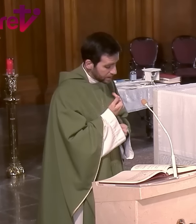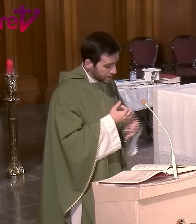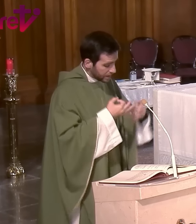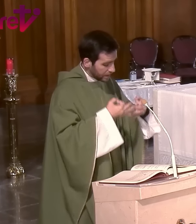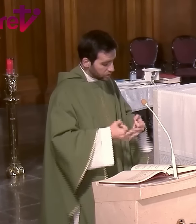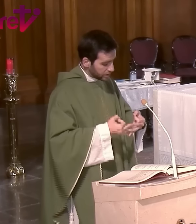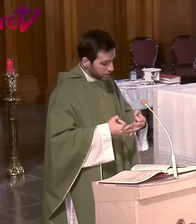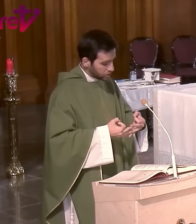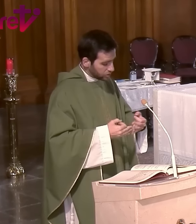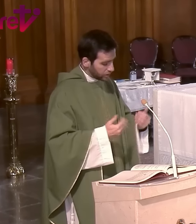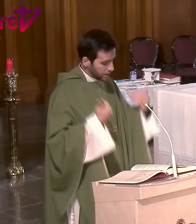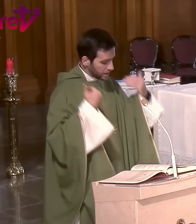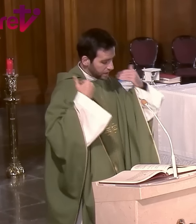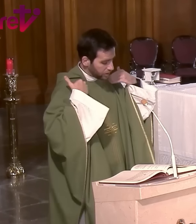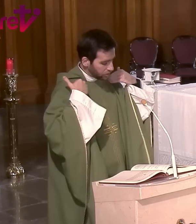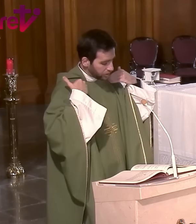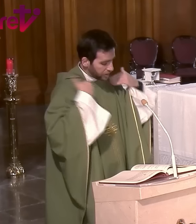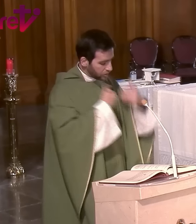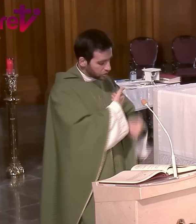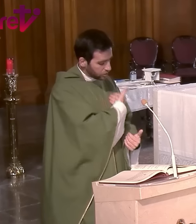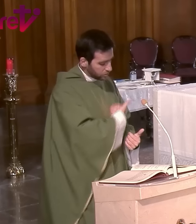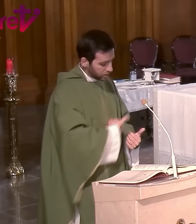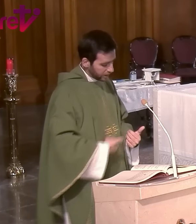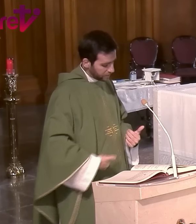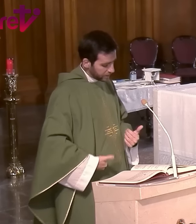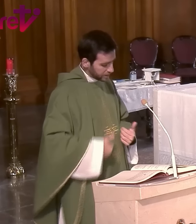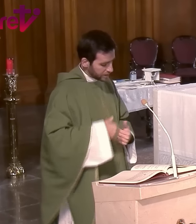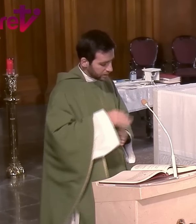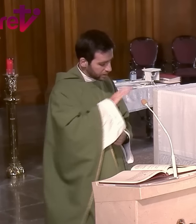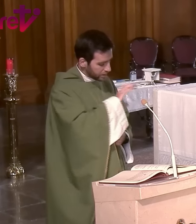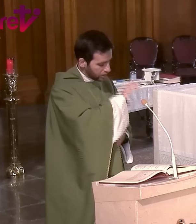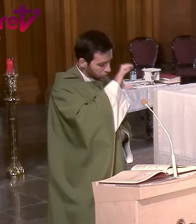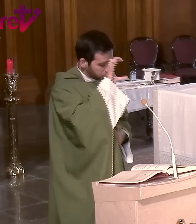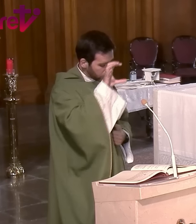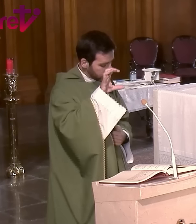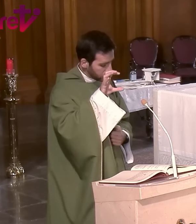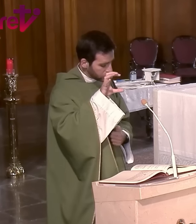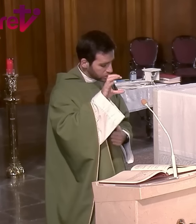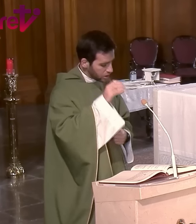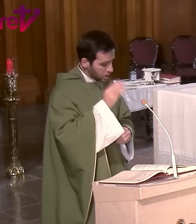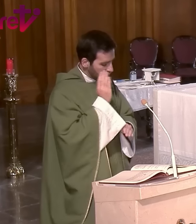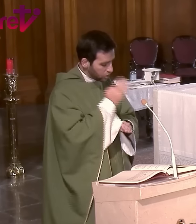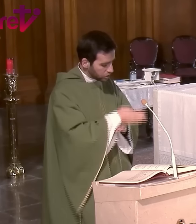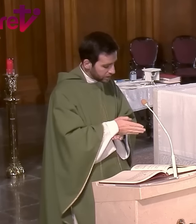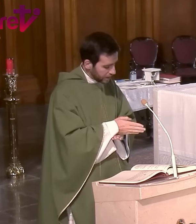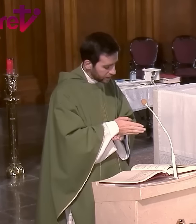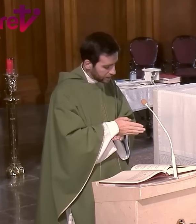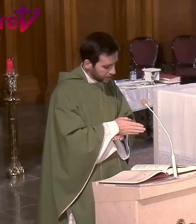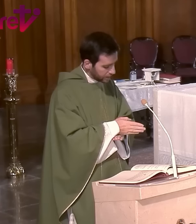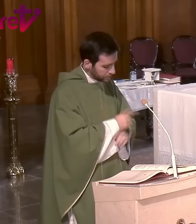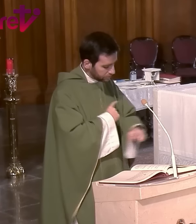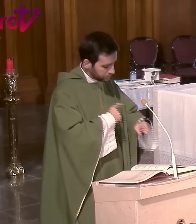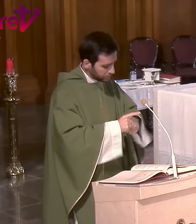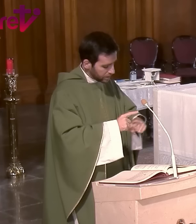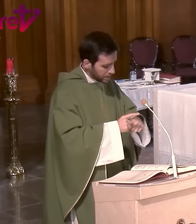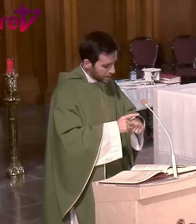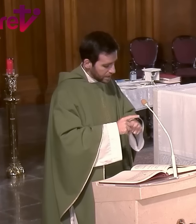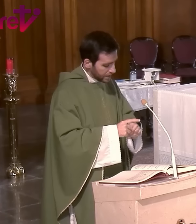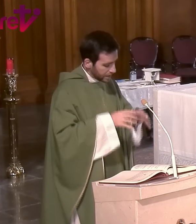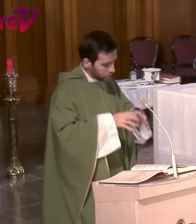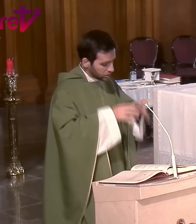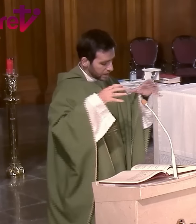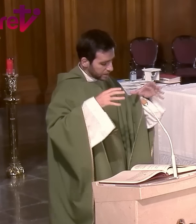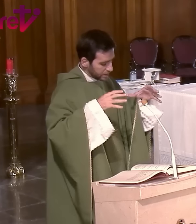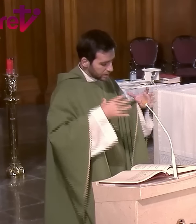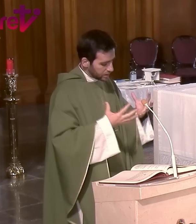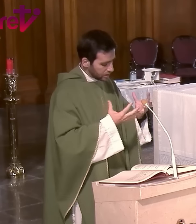«Sabéis que los que son reconocidos como jefes de los pueblos los tiranizan, y